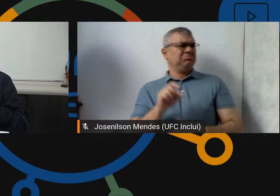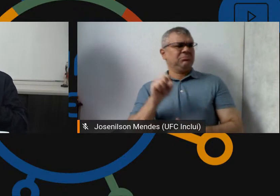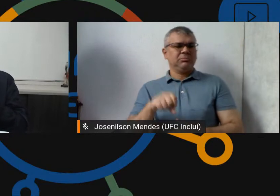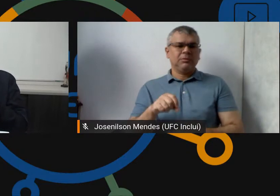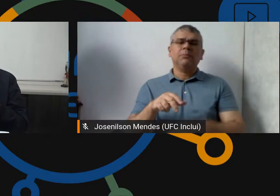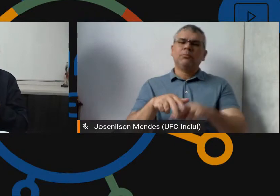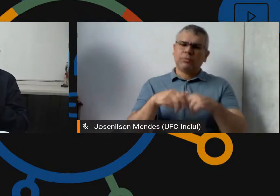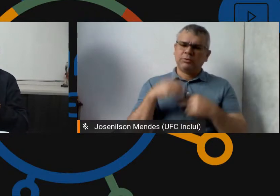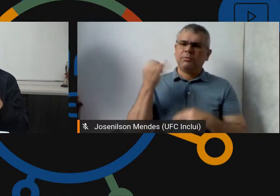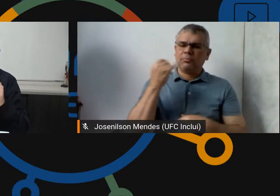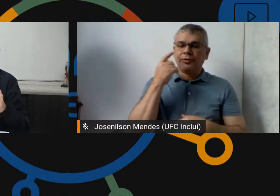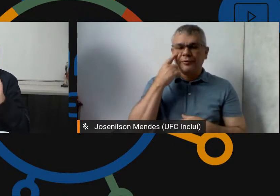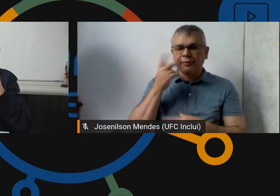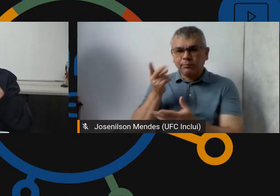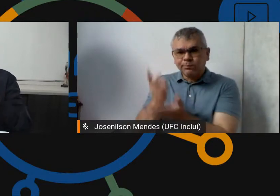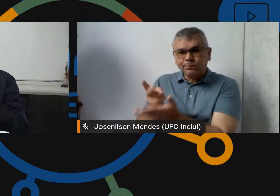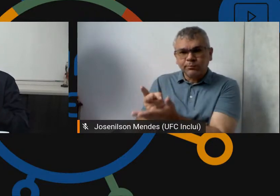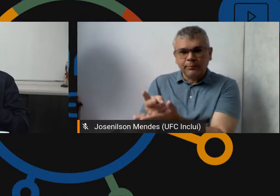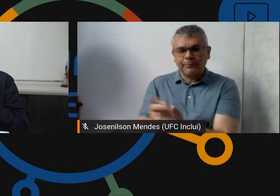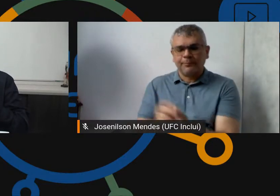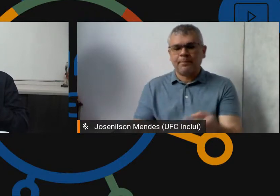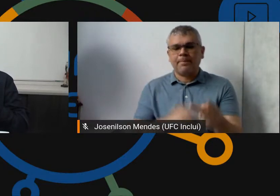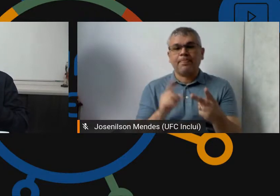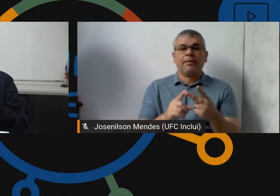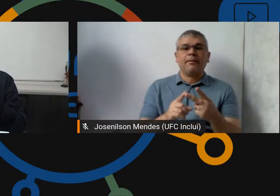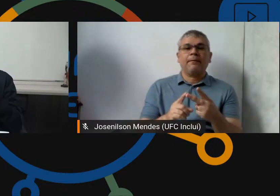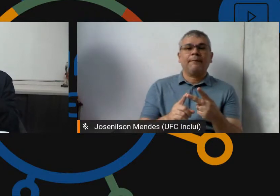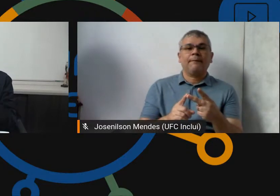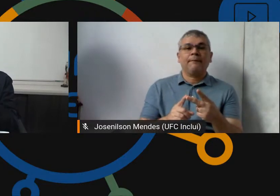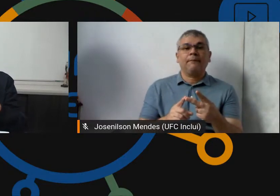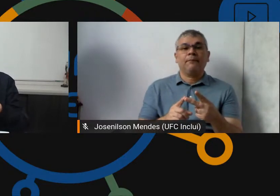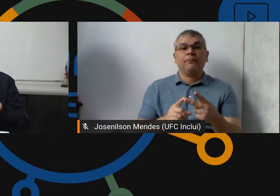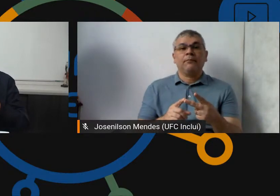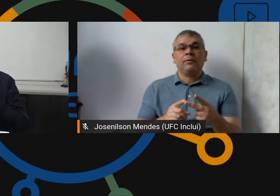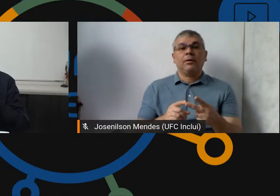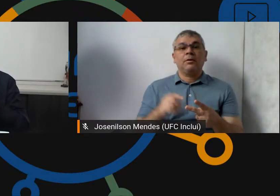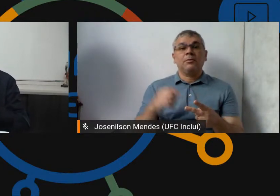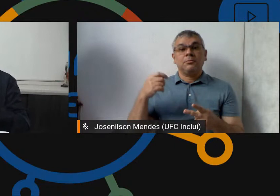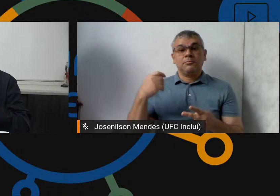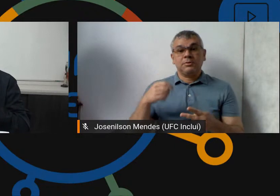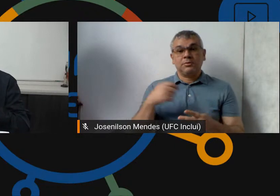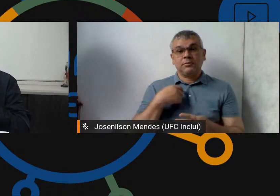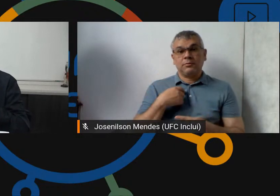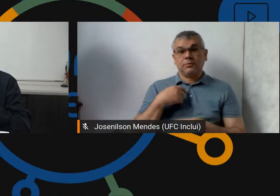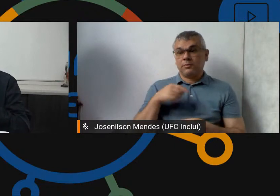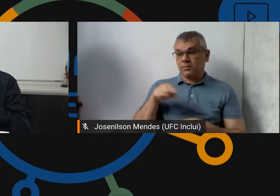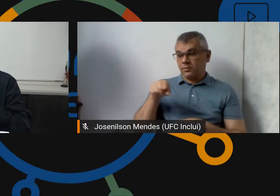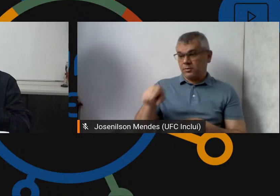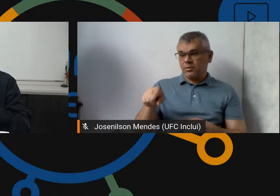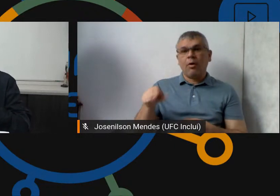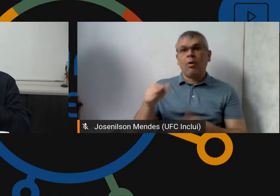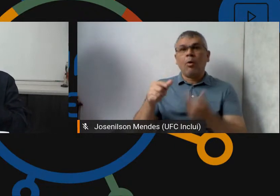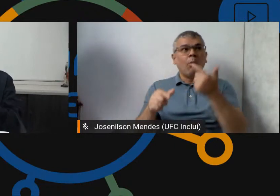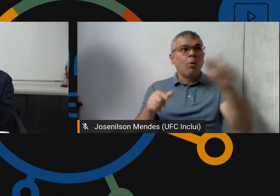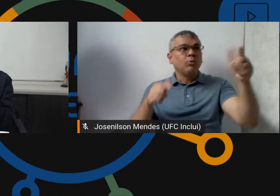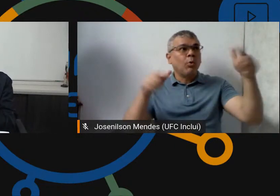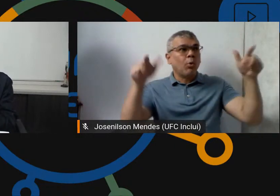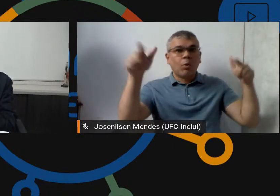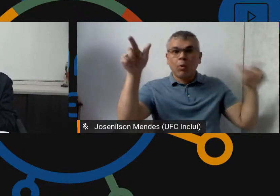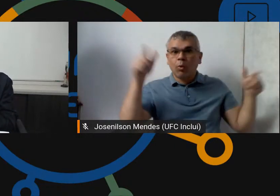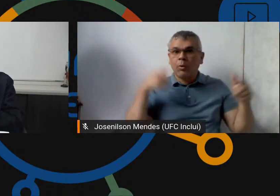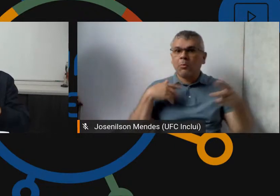importante, as evidências têm que ser interindividuais. Se só você as vê, não tem valor para a ciência. Tem valor